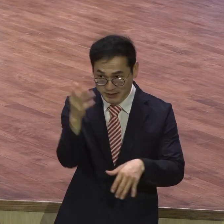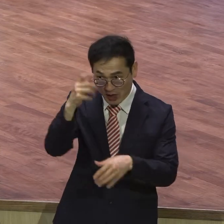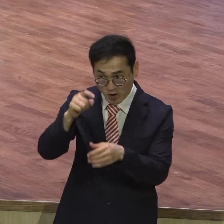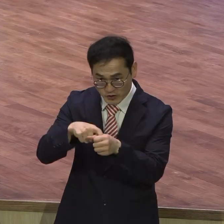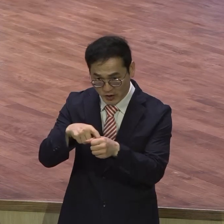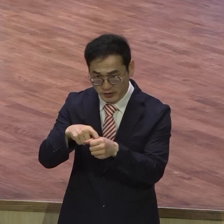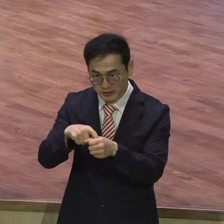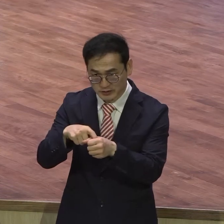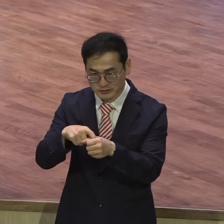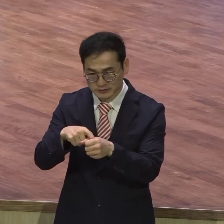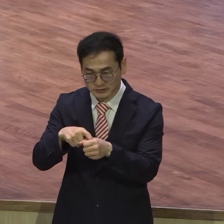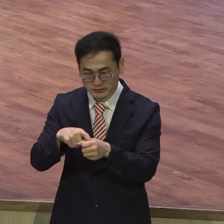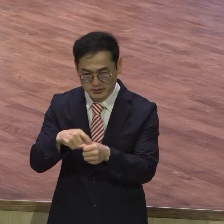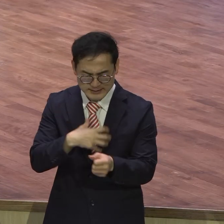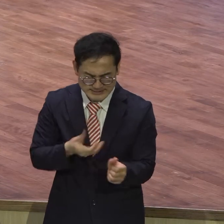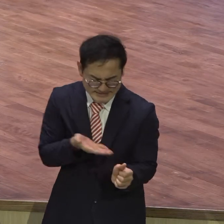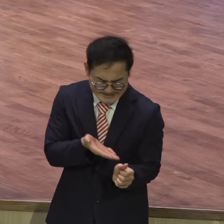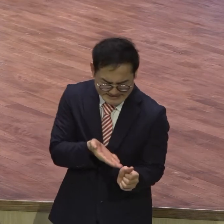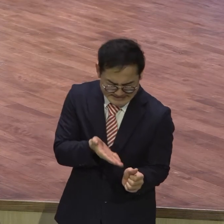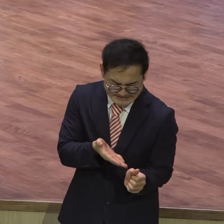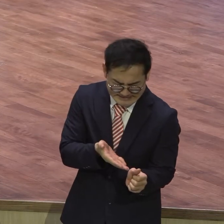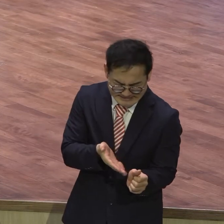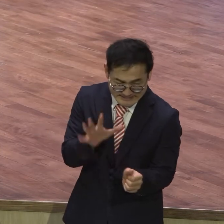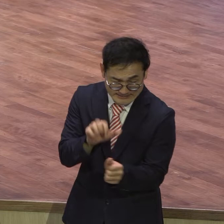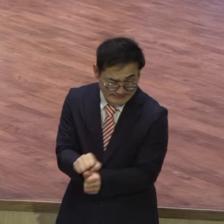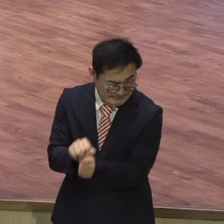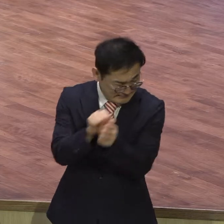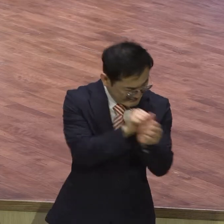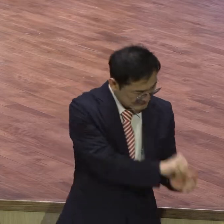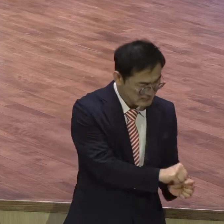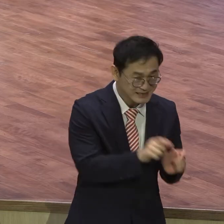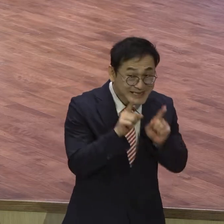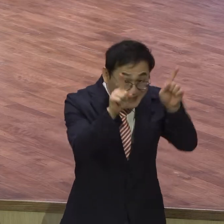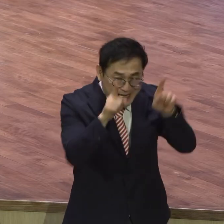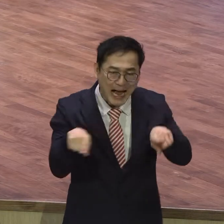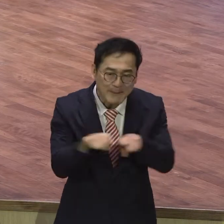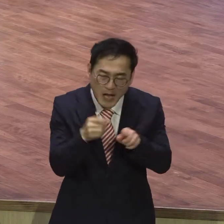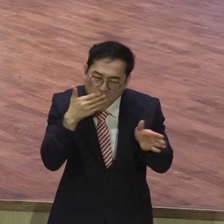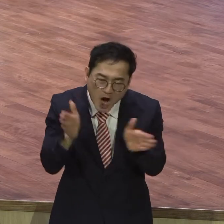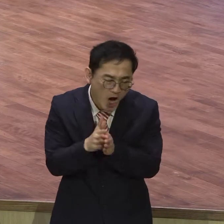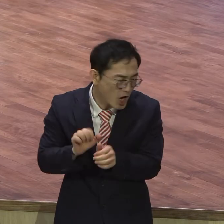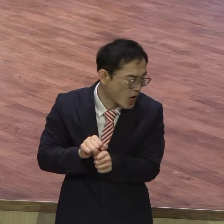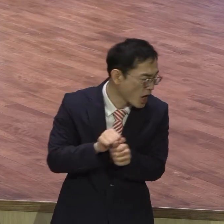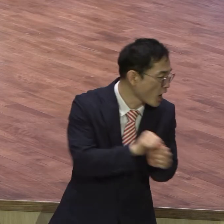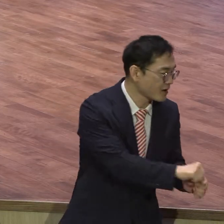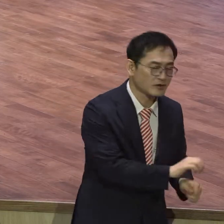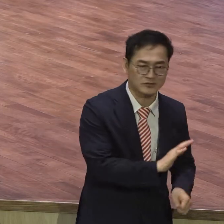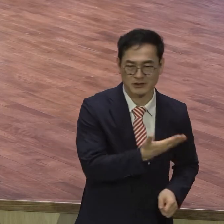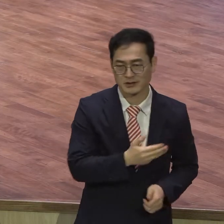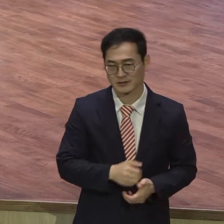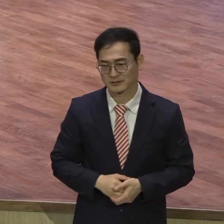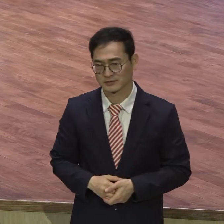정신적, 육신적으로 시달리하다가 결국은 멸망길로 가게 만드는 시달리는 사람 많아요 요즘